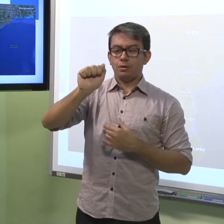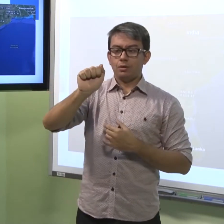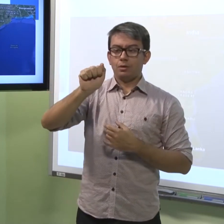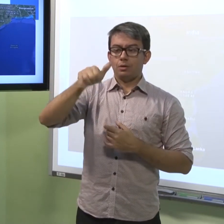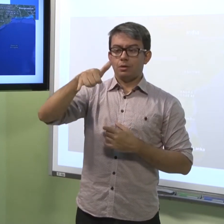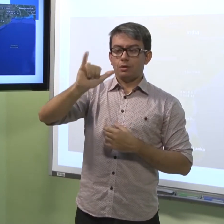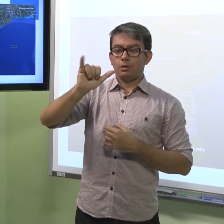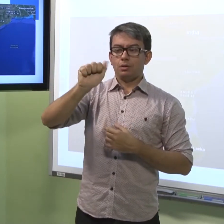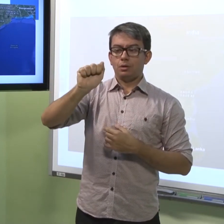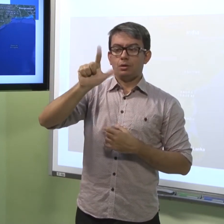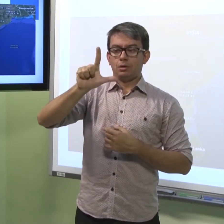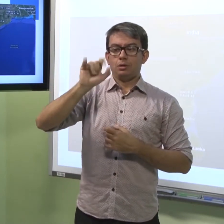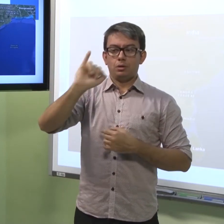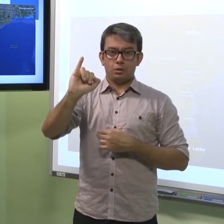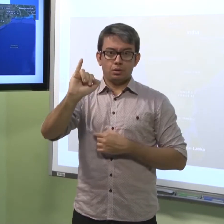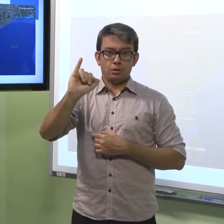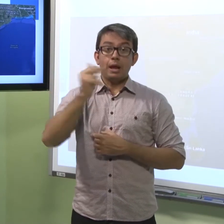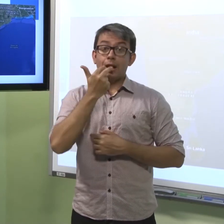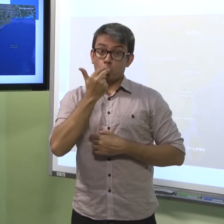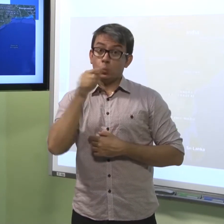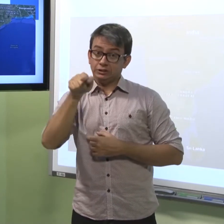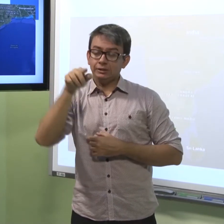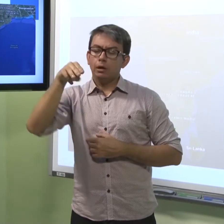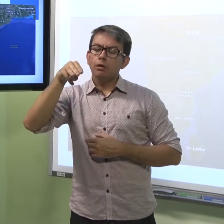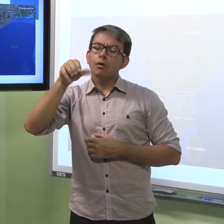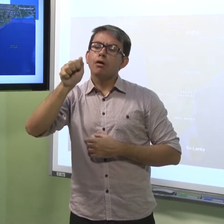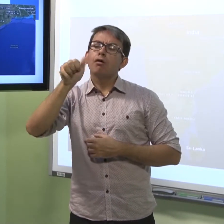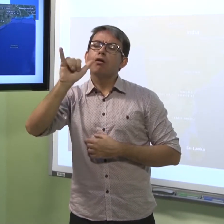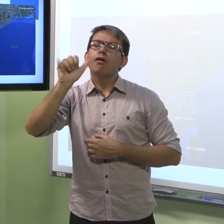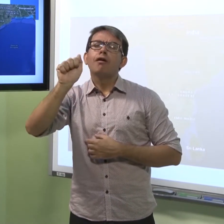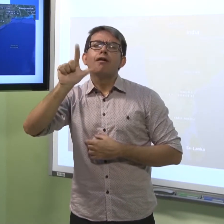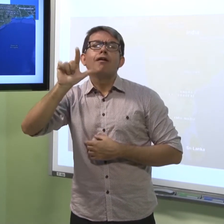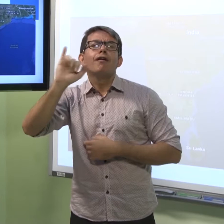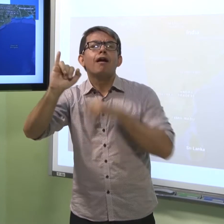o nome da língua que eles falam lá é o Mali.